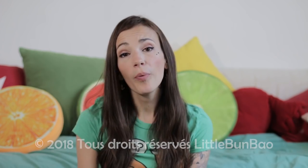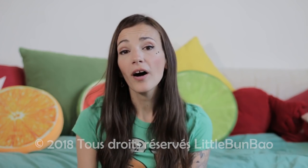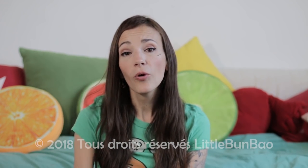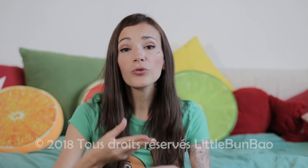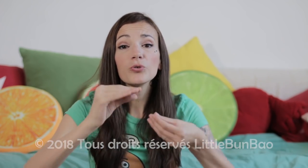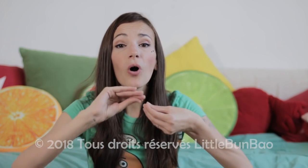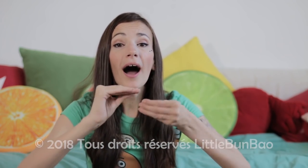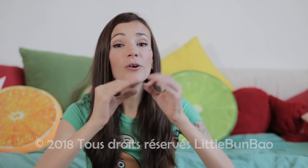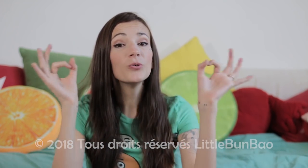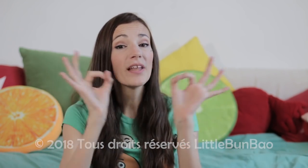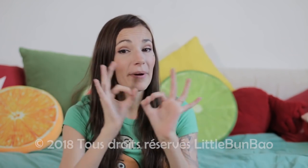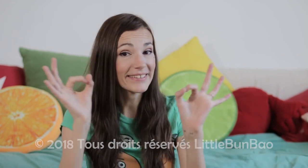repart donc sur Hakuna Matata.